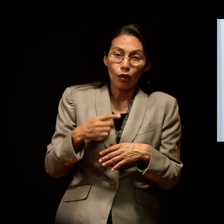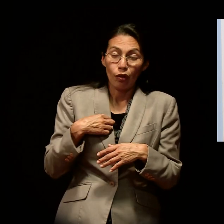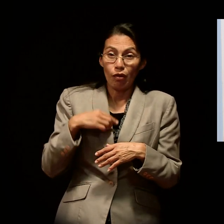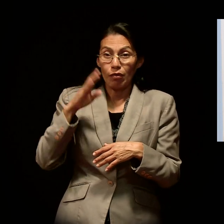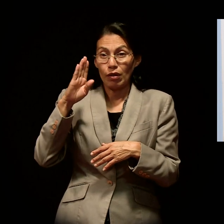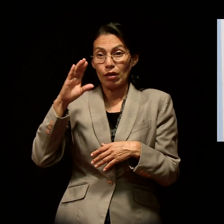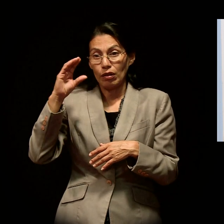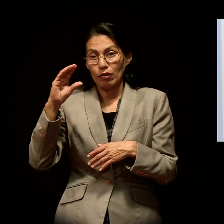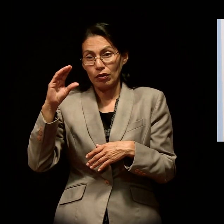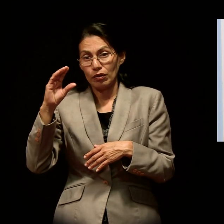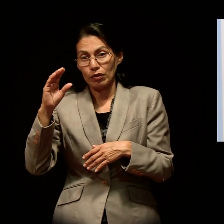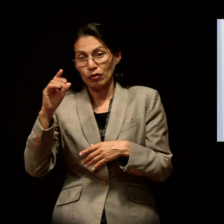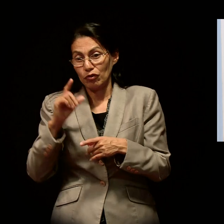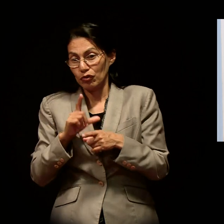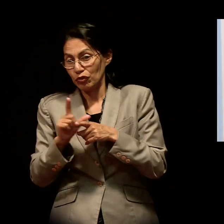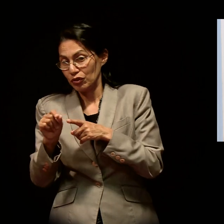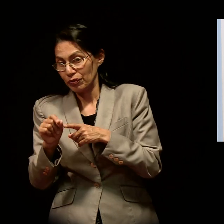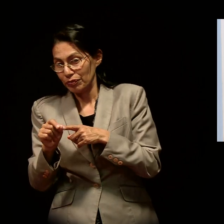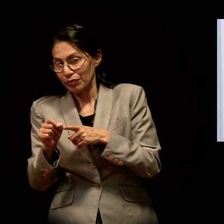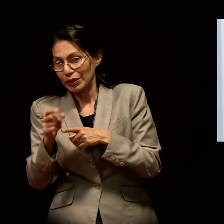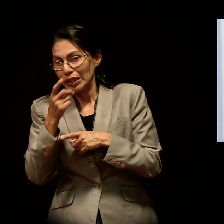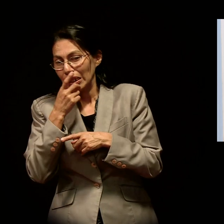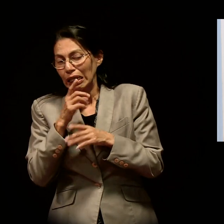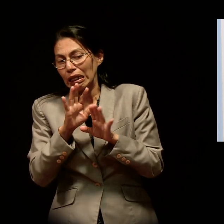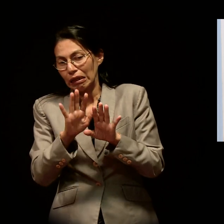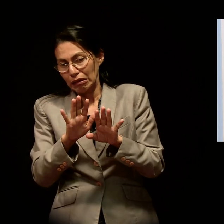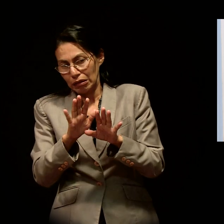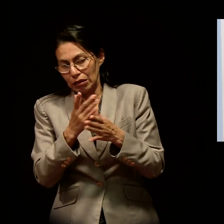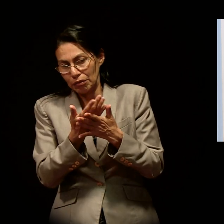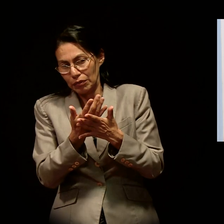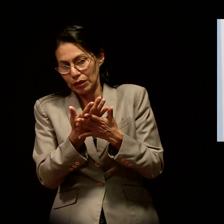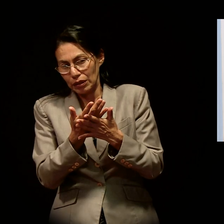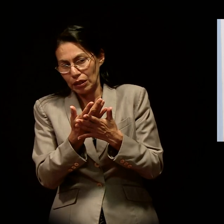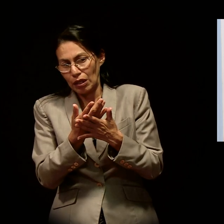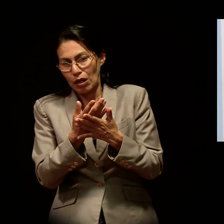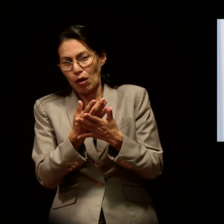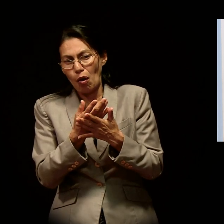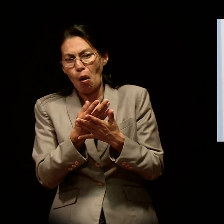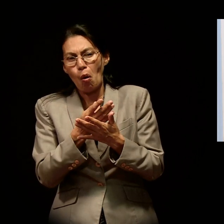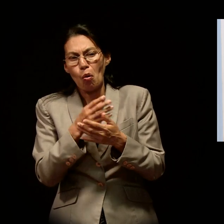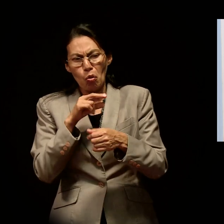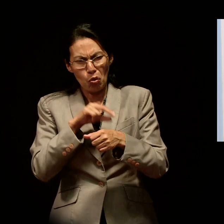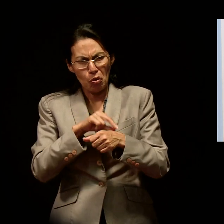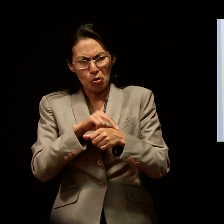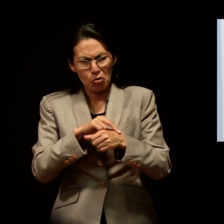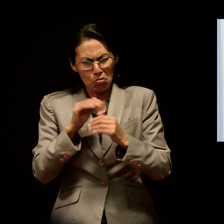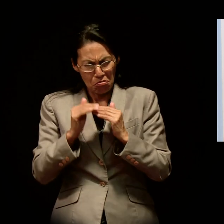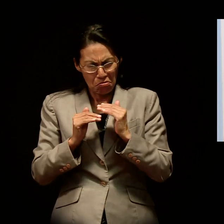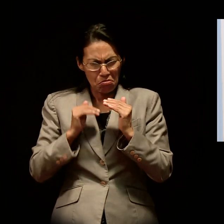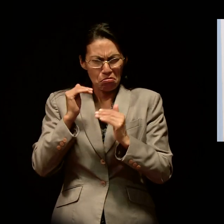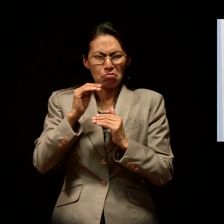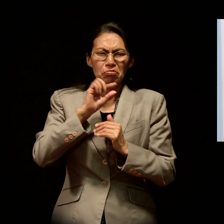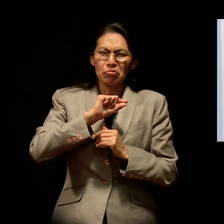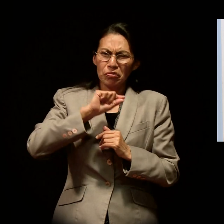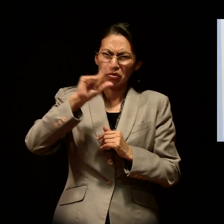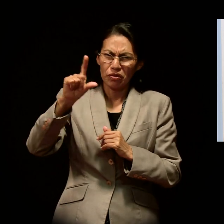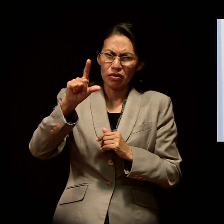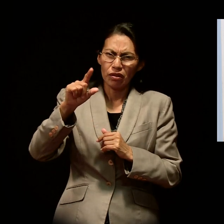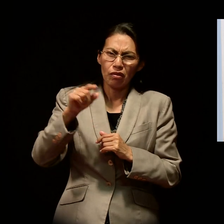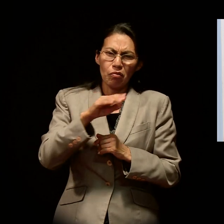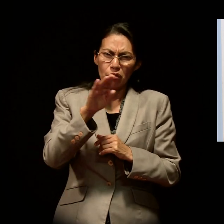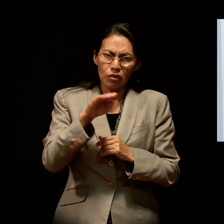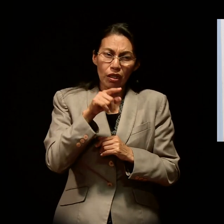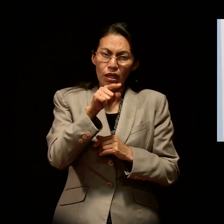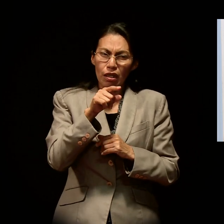mis jefes me dijeron Espérate un poco más vamos a buscar a un buen retinólogo en Estados Unidos y